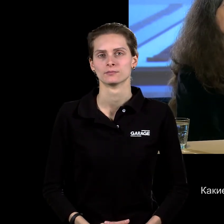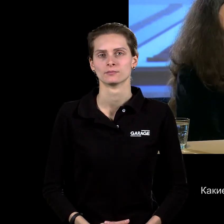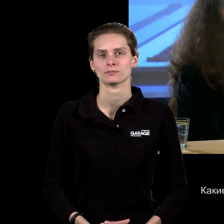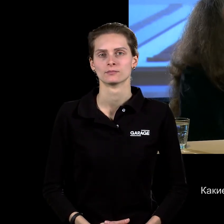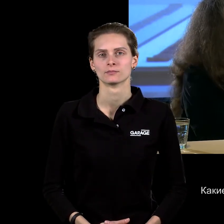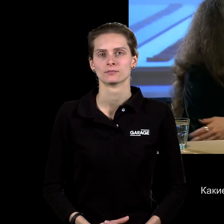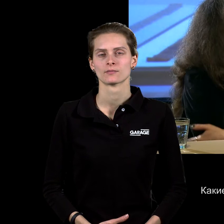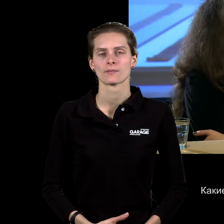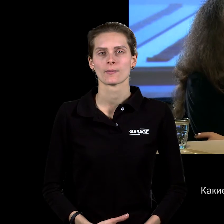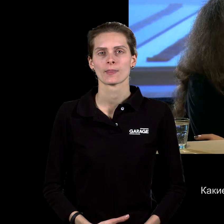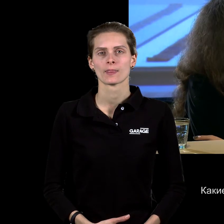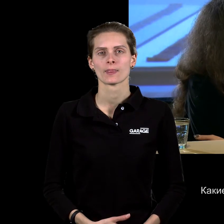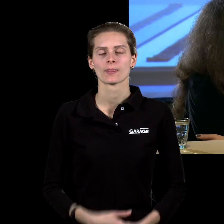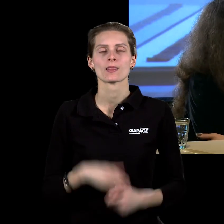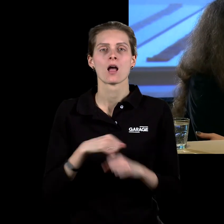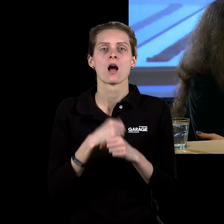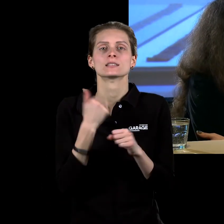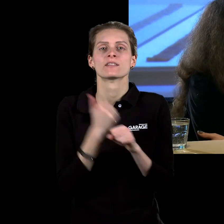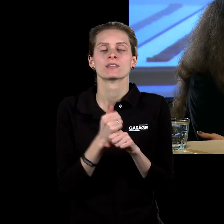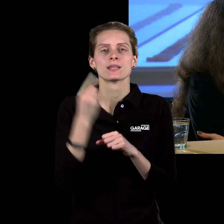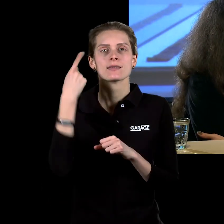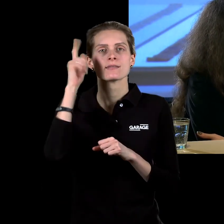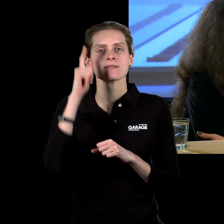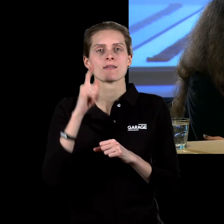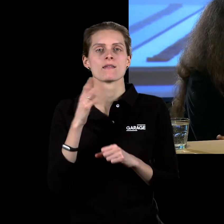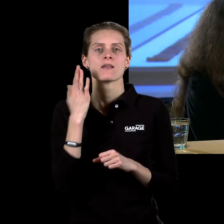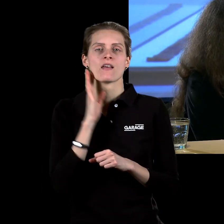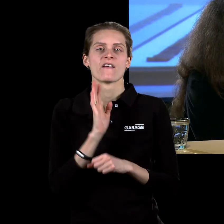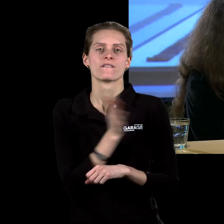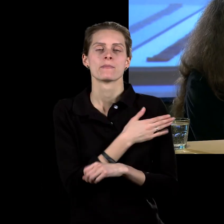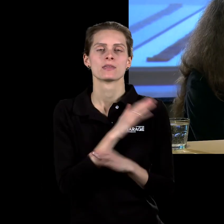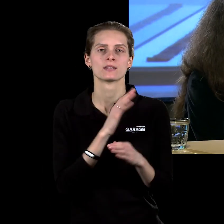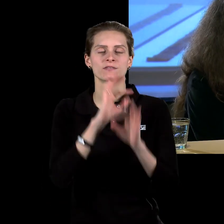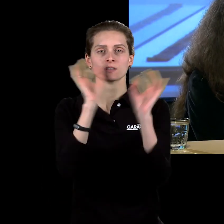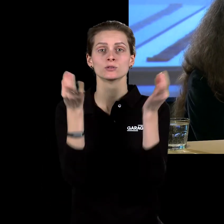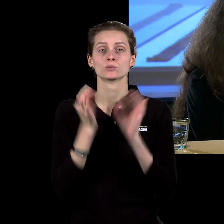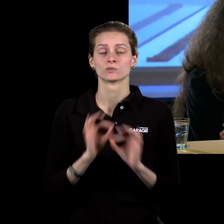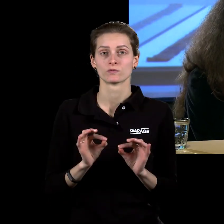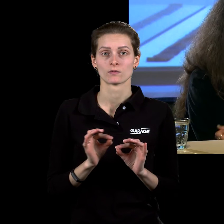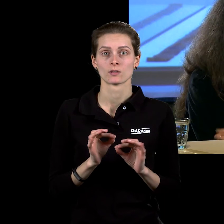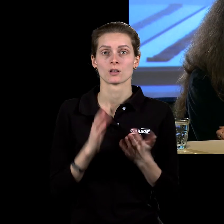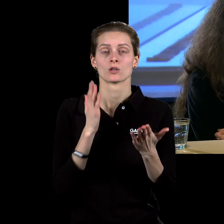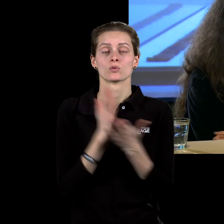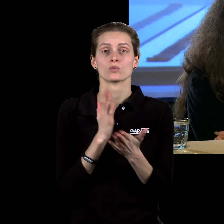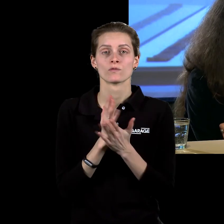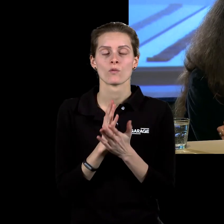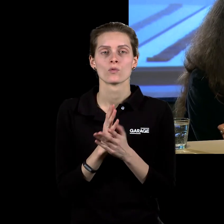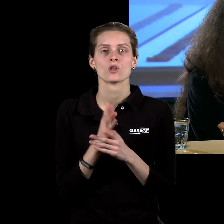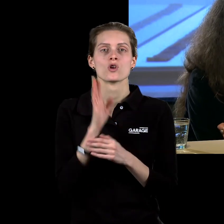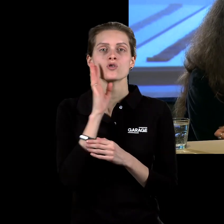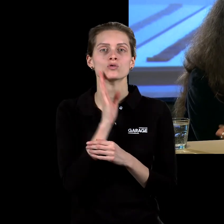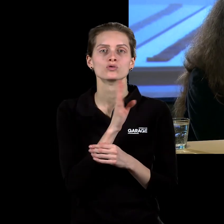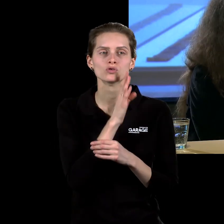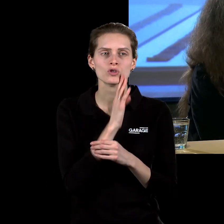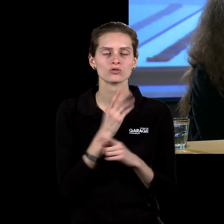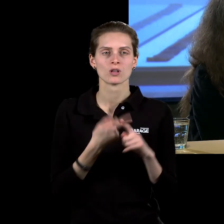какие там были основные идеи феминистского искусства, что как две проблемы. Во-первых, существует, как, действительно ли женщины создают